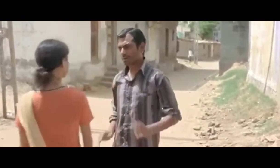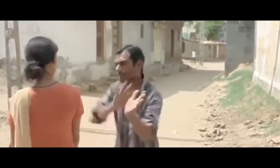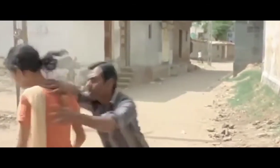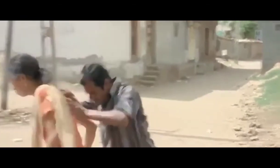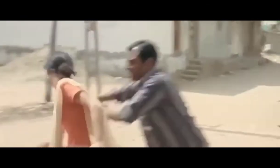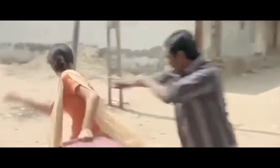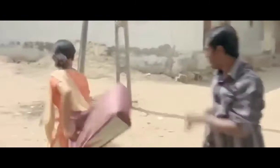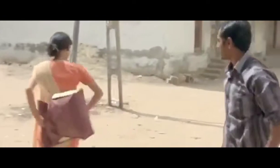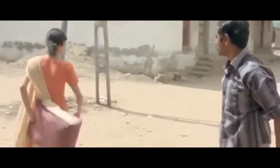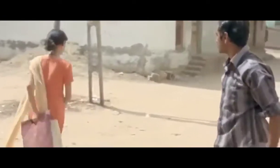wn.com